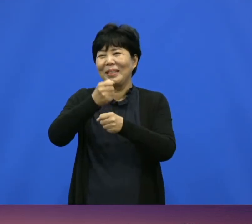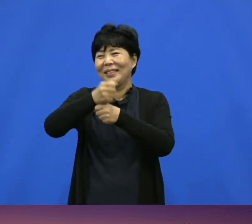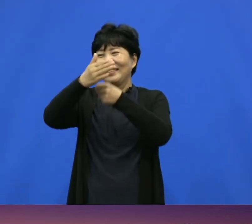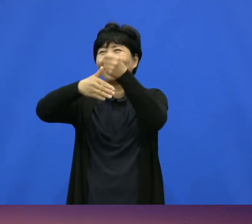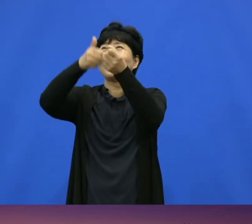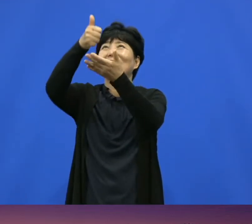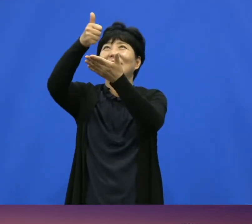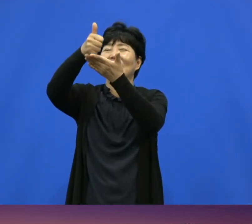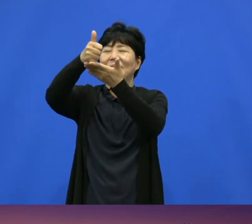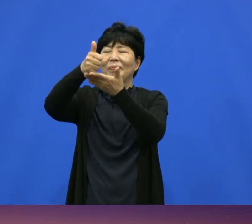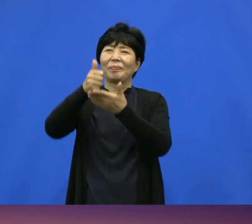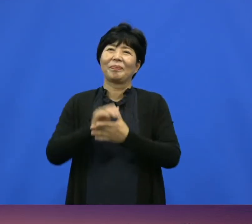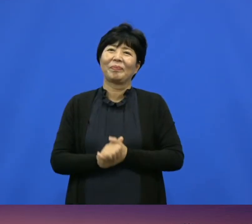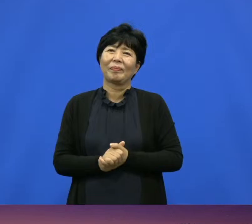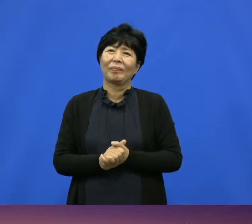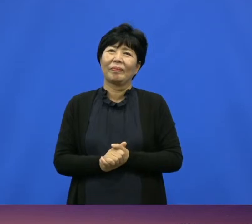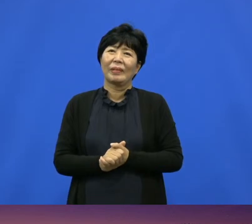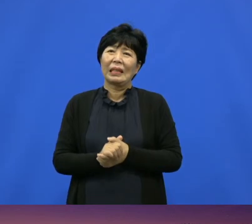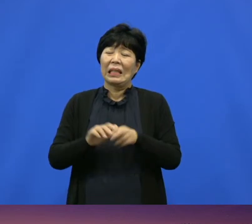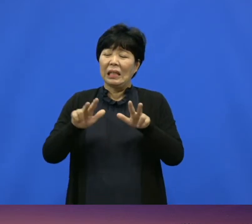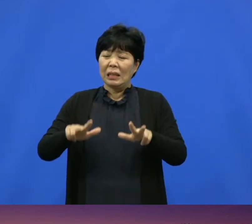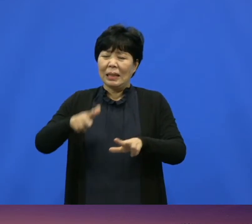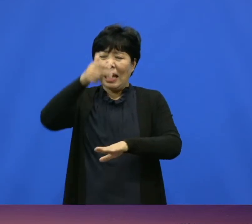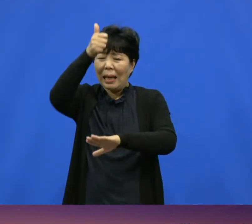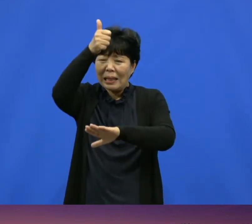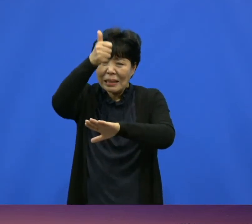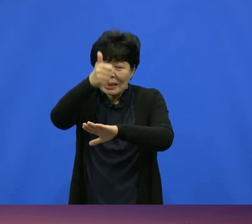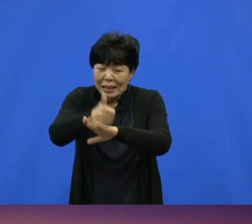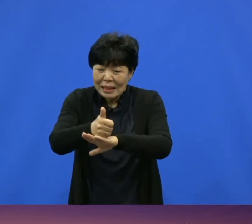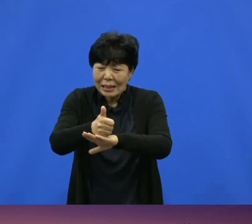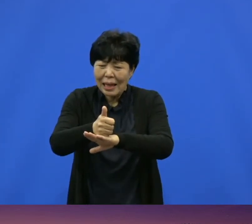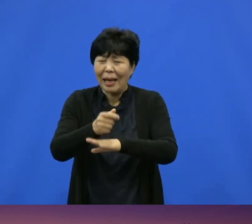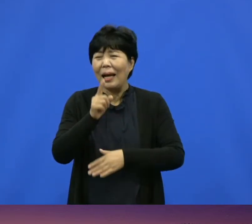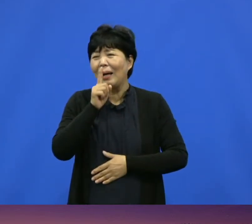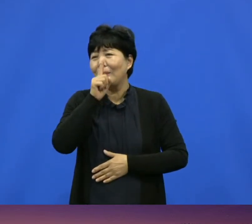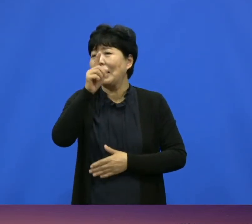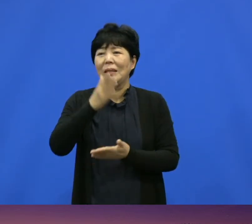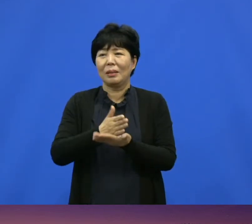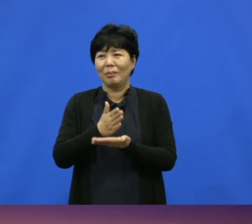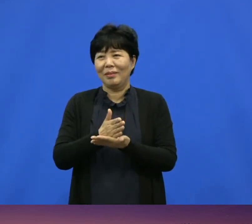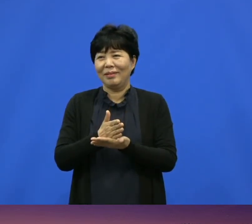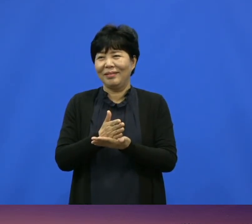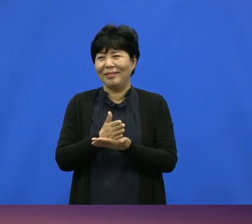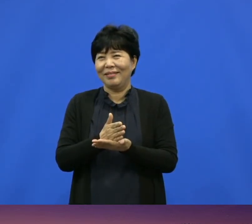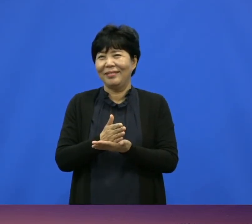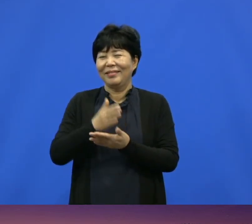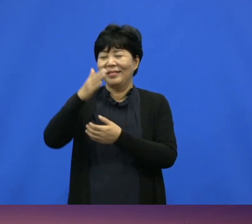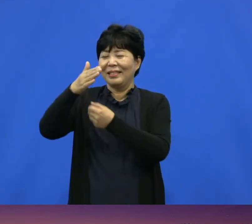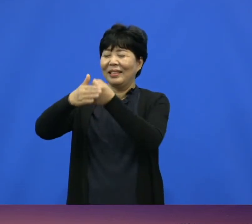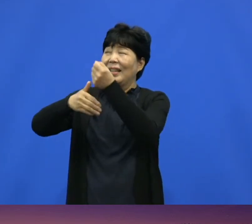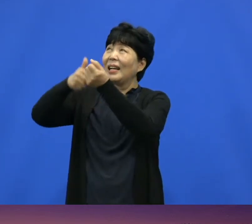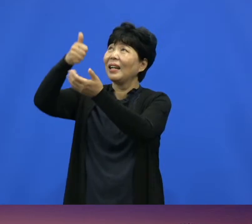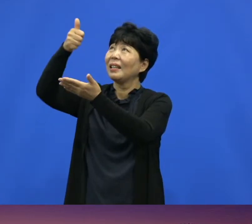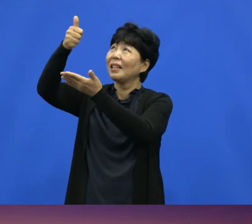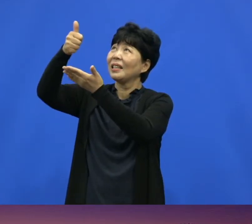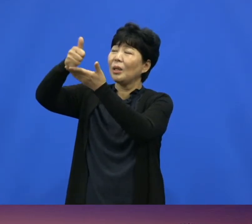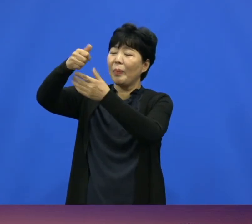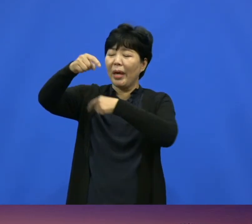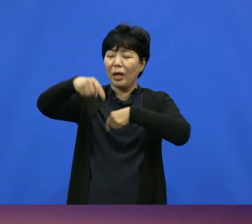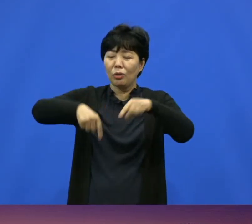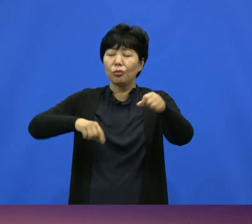끝이다, 이 얘기를 하는 것은 여러분 굉장히 신자에게는 위험한 발언이에요. 끝이다, 내가 끝이다 라고 하는 말은 하나님의 주권을 부정하는